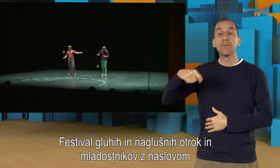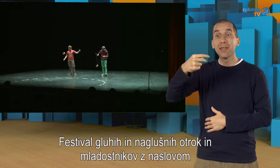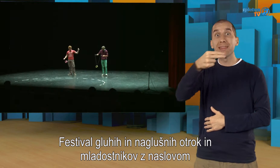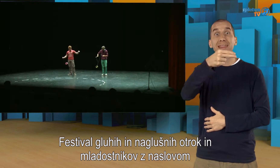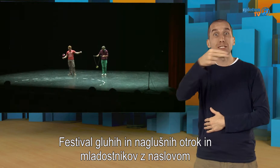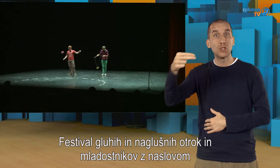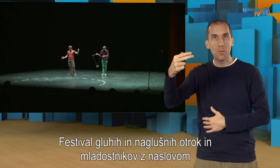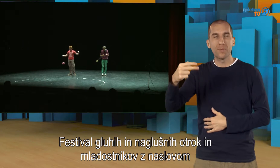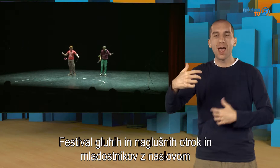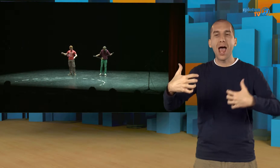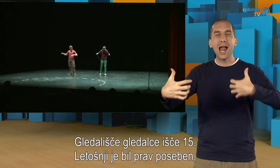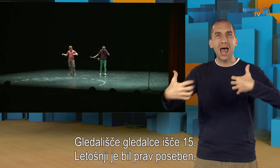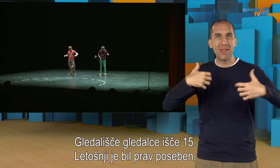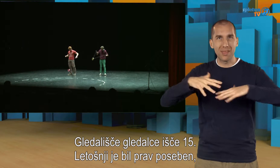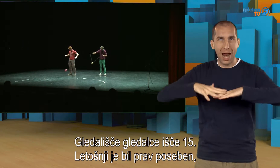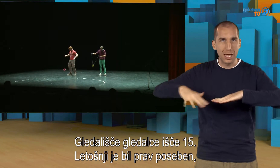išče 15.